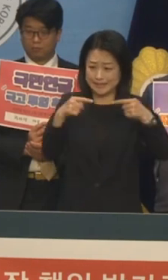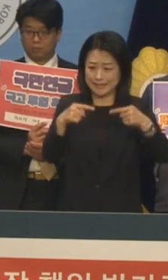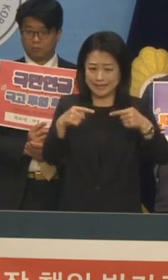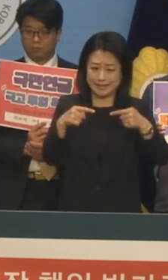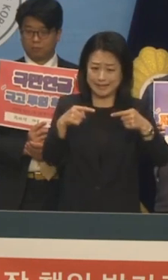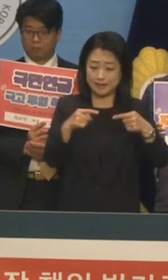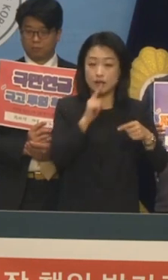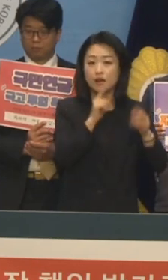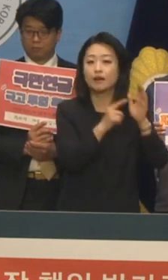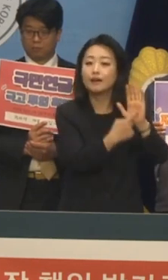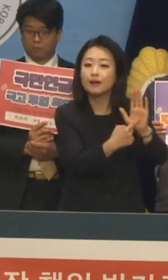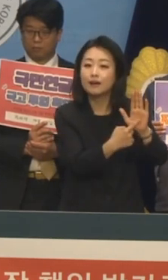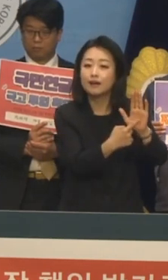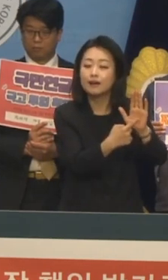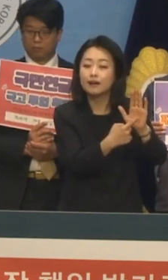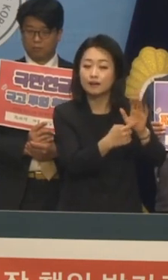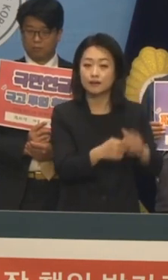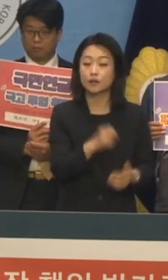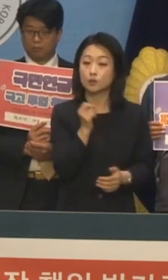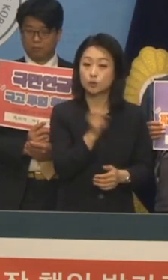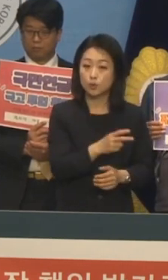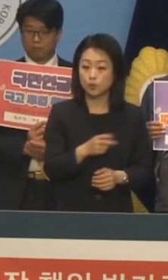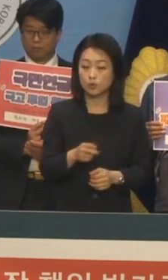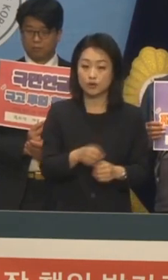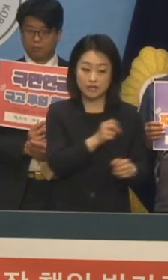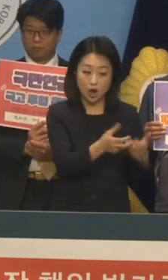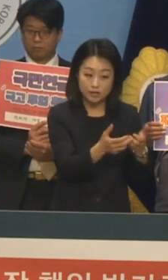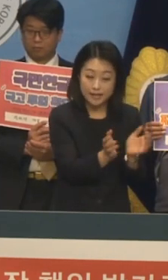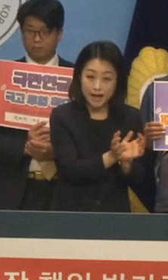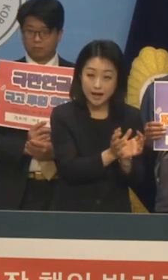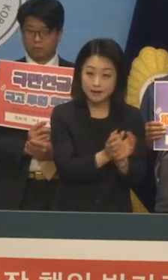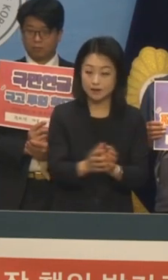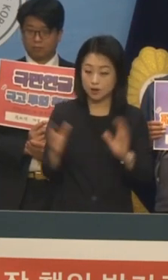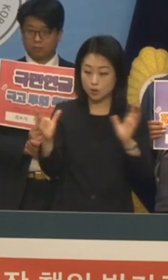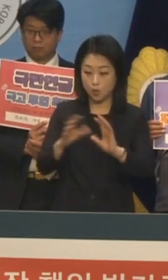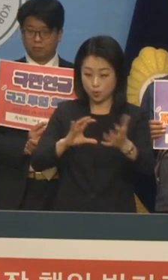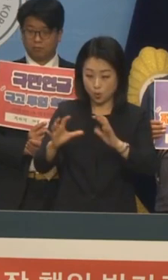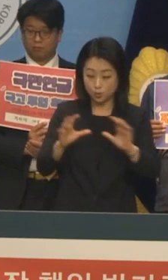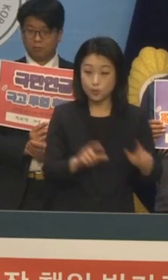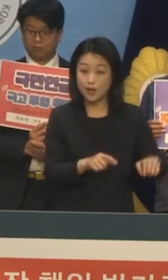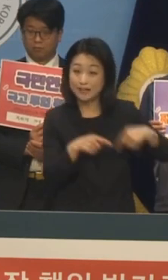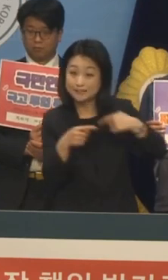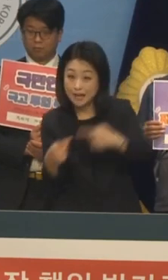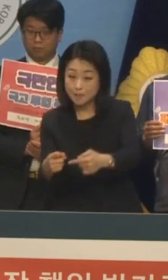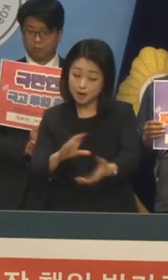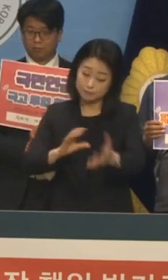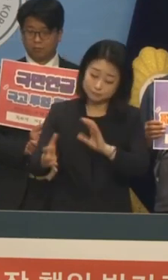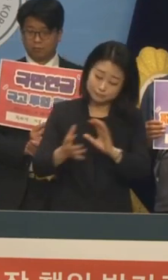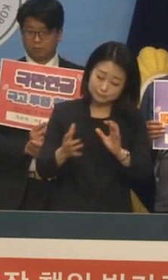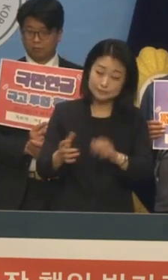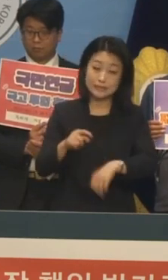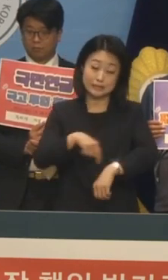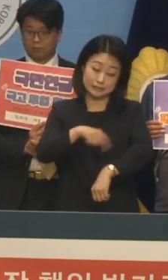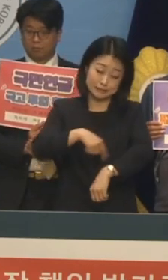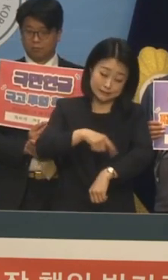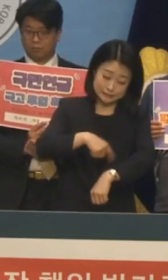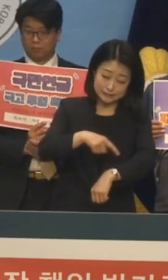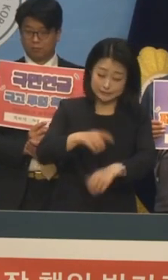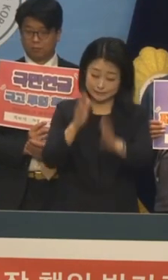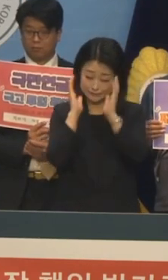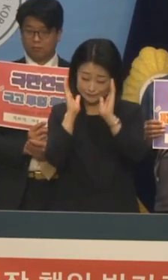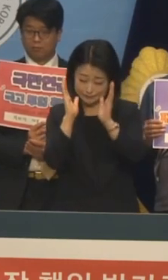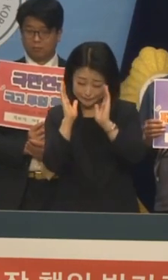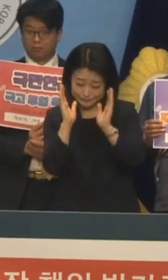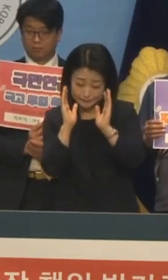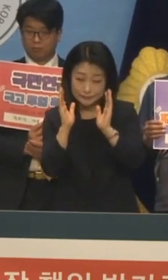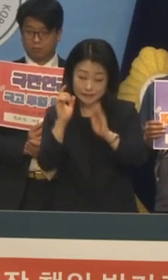왜곡하고 있습니다. 여당도 공론화 기획 논의에 참여해놓고 많은 시간, 수기와 학습을